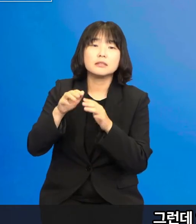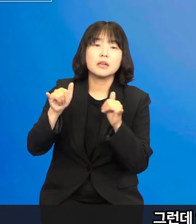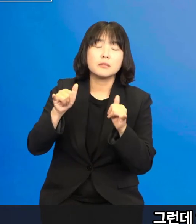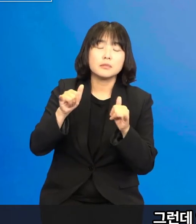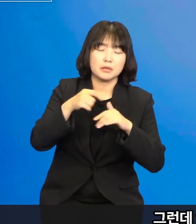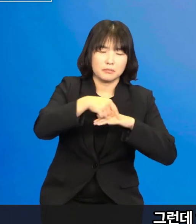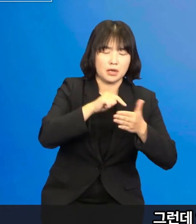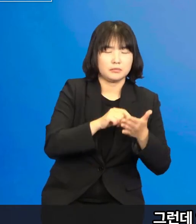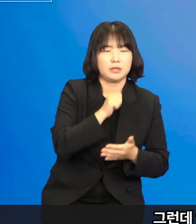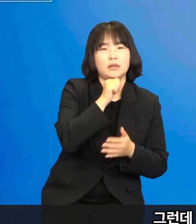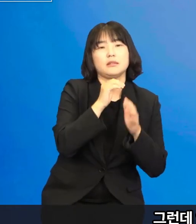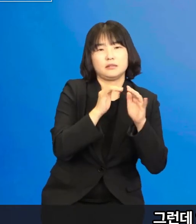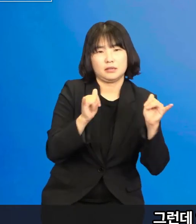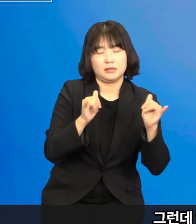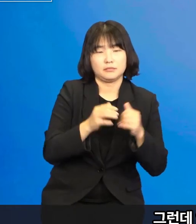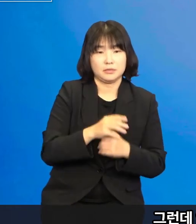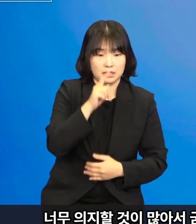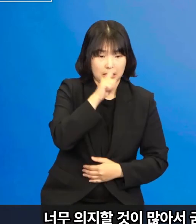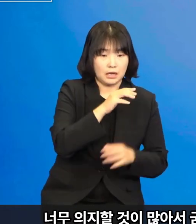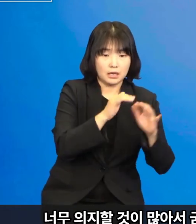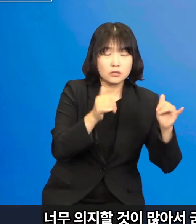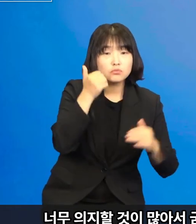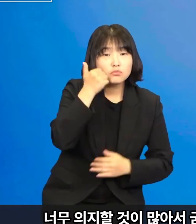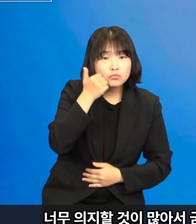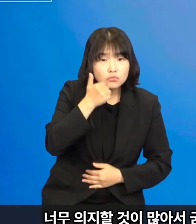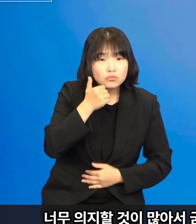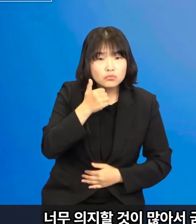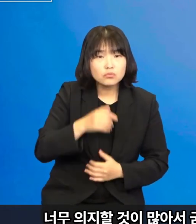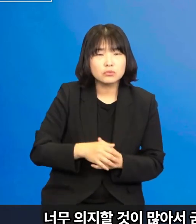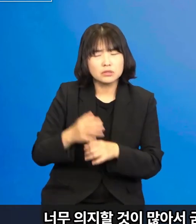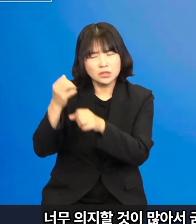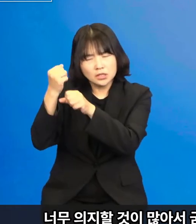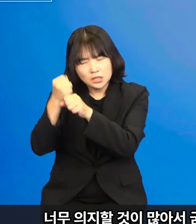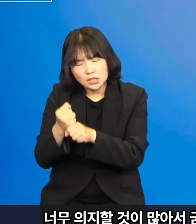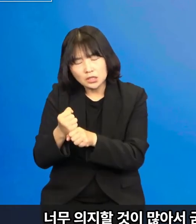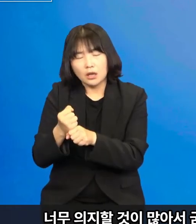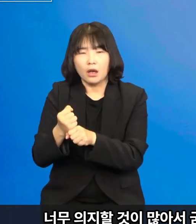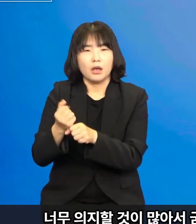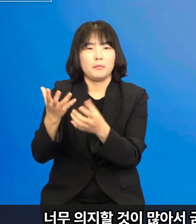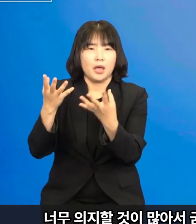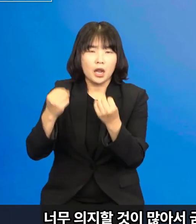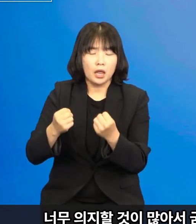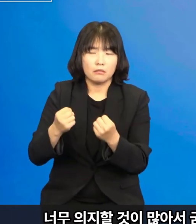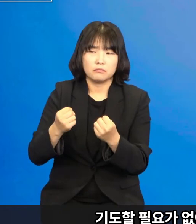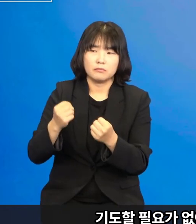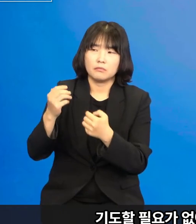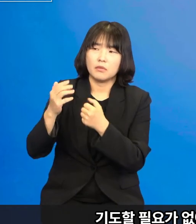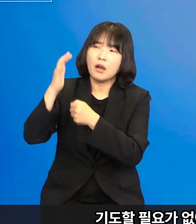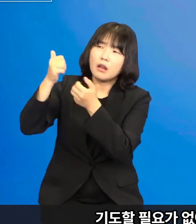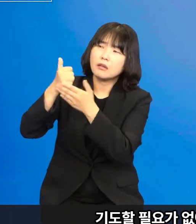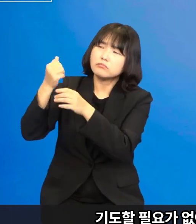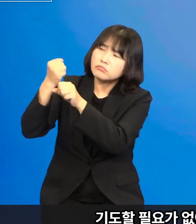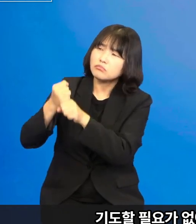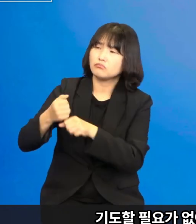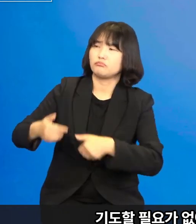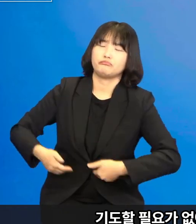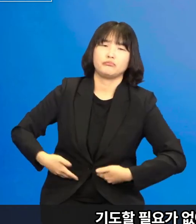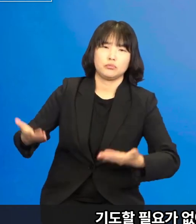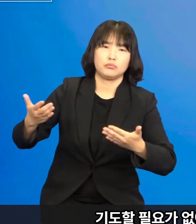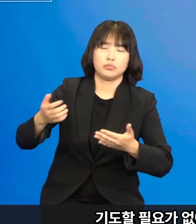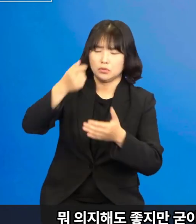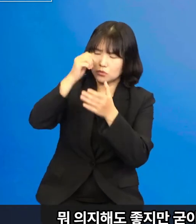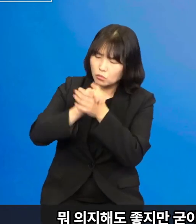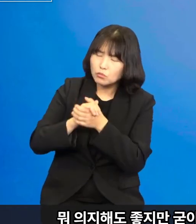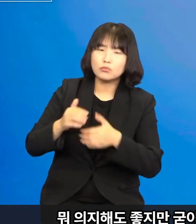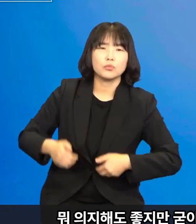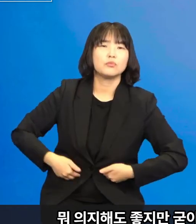근데 악인은 누구냐면 너무 의지할 것이 많아서 굳이 하나님께 엎드릴 필요가 없어요. 기도할 필요가 없어요. 의지할 필요가